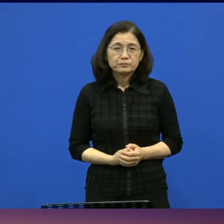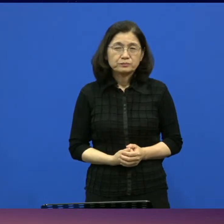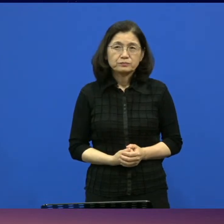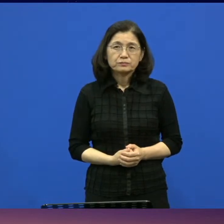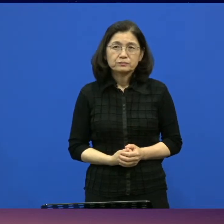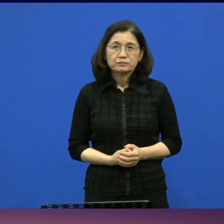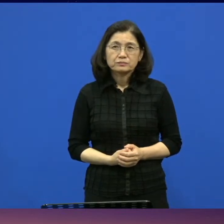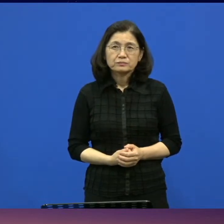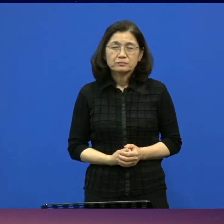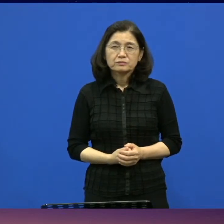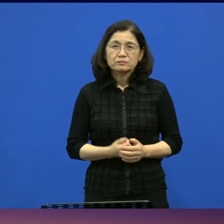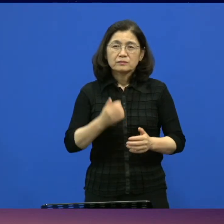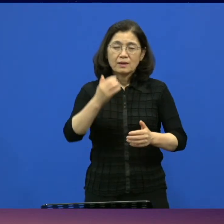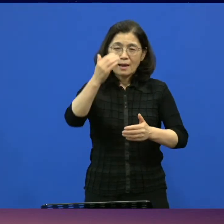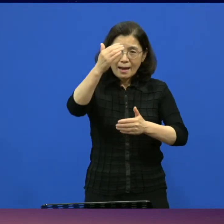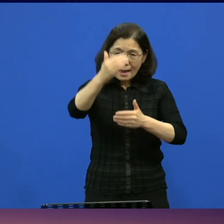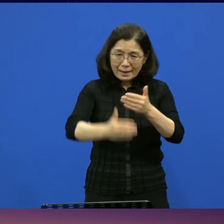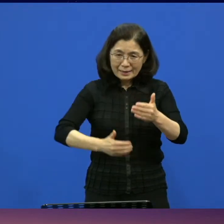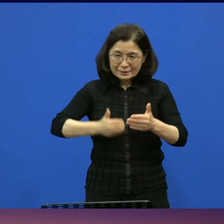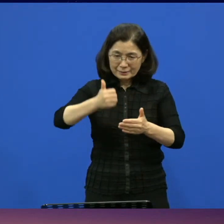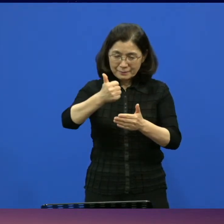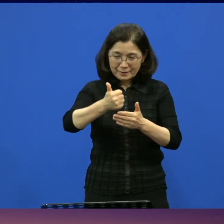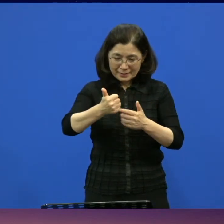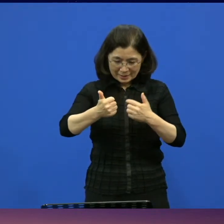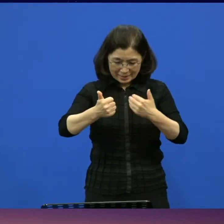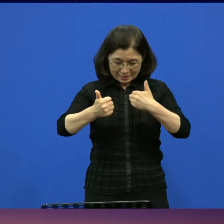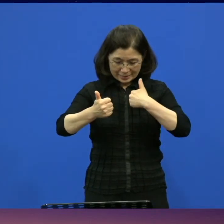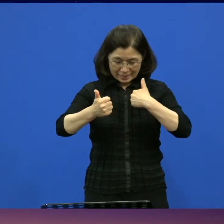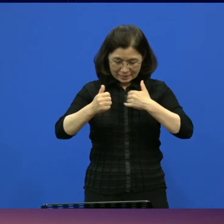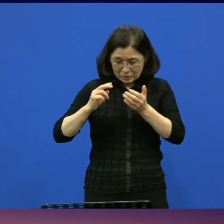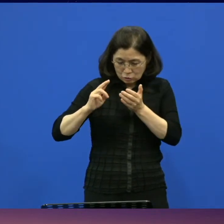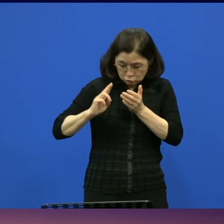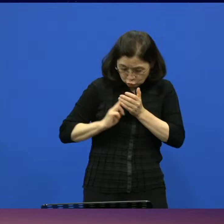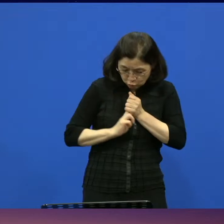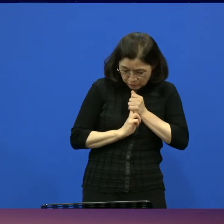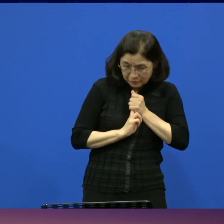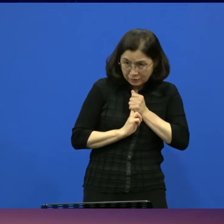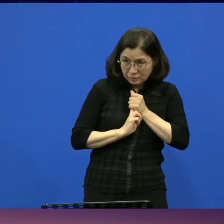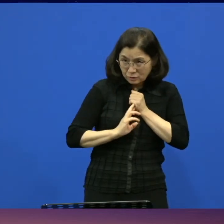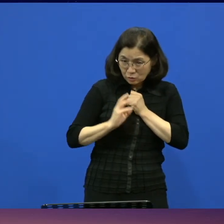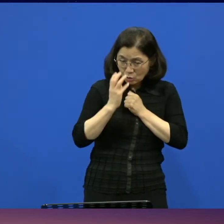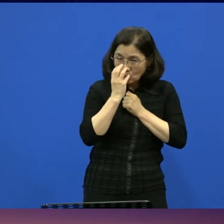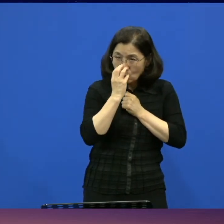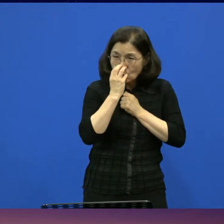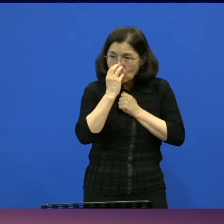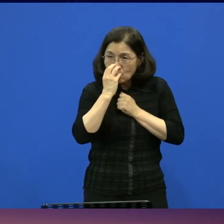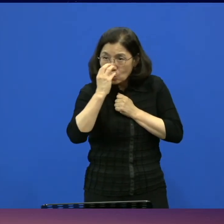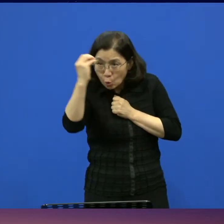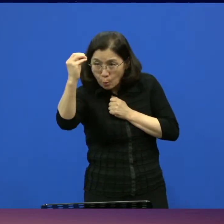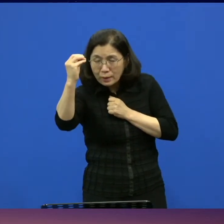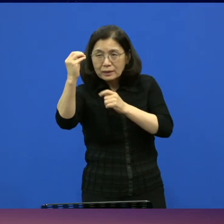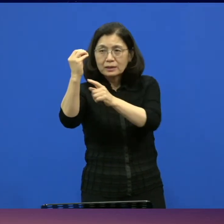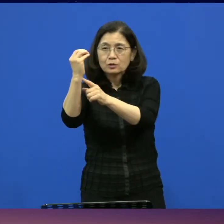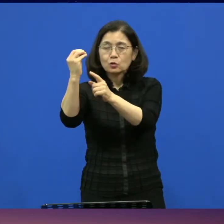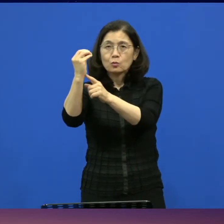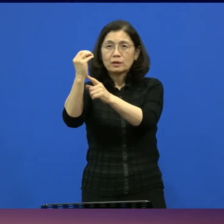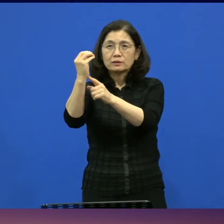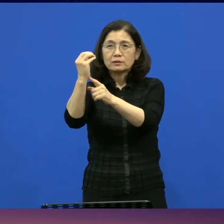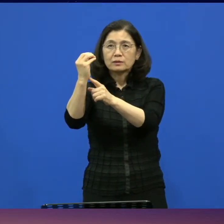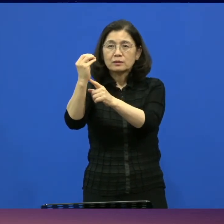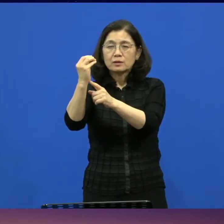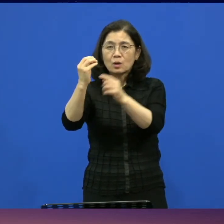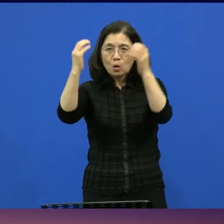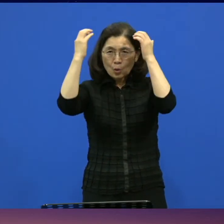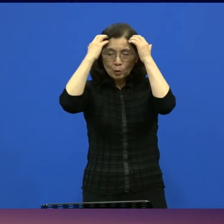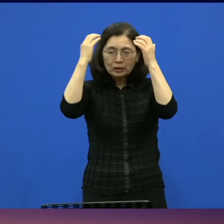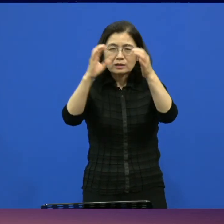그래서 하나님이 그 숨어있는 교묘하게 세팅되어 있는 교만을 뭘 통해서 드러내시냐고, 고난을